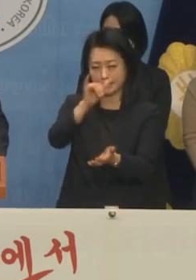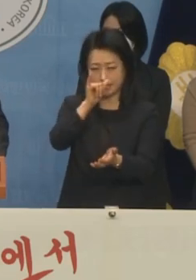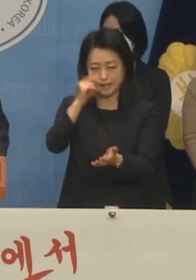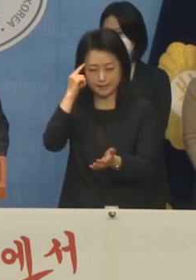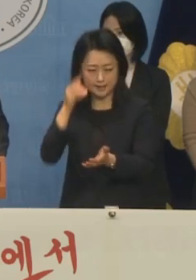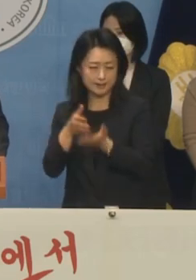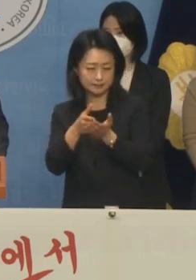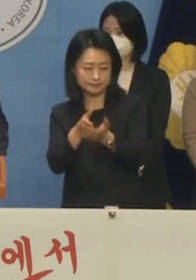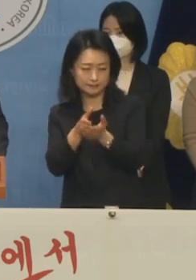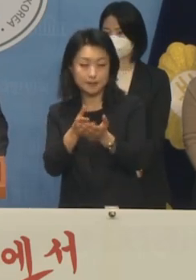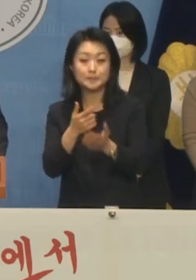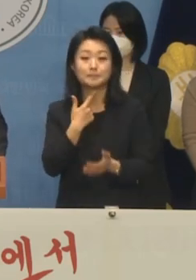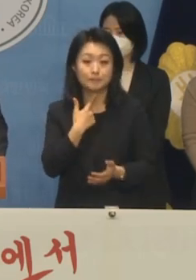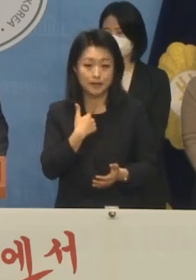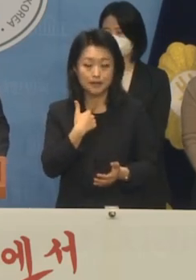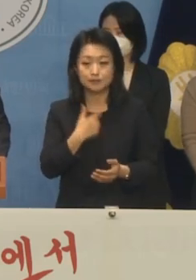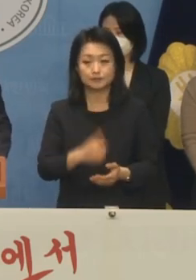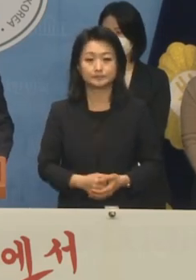제시한 바 있습니다.